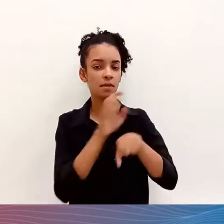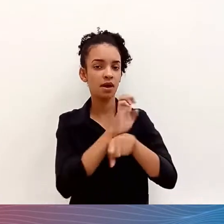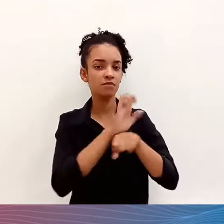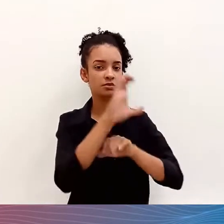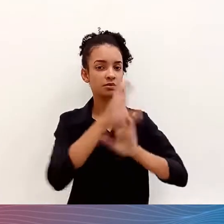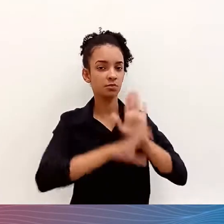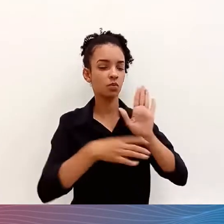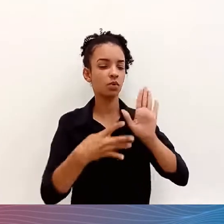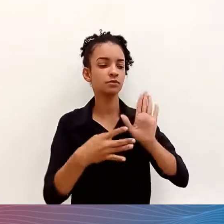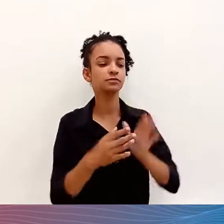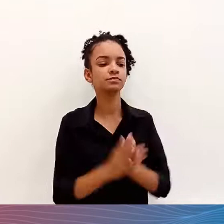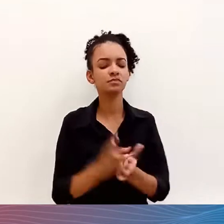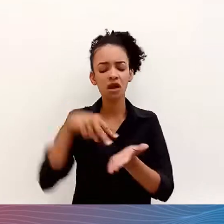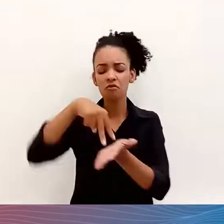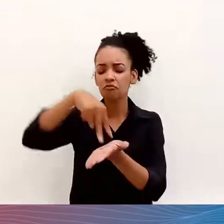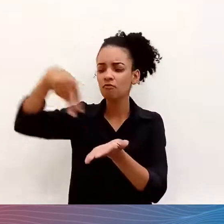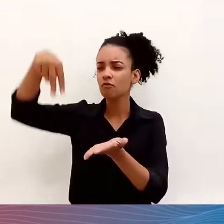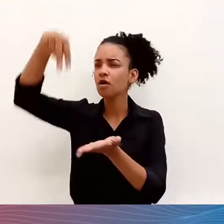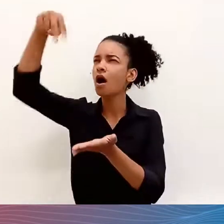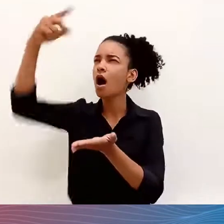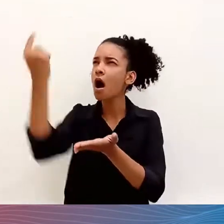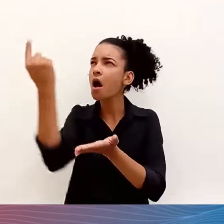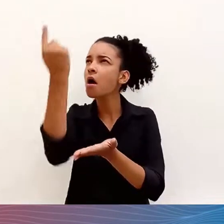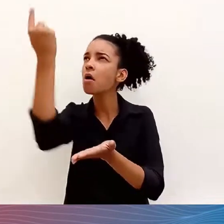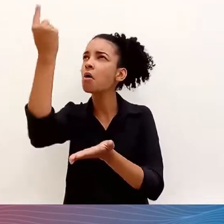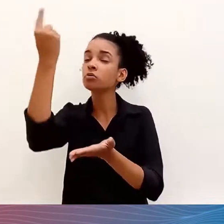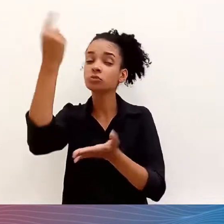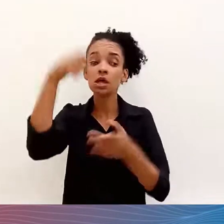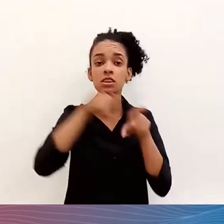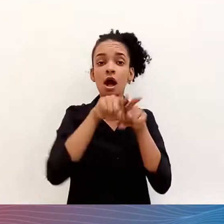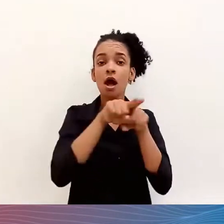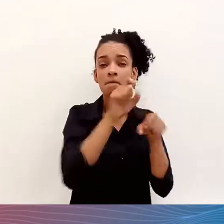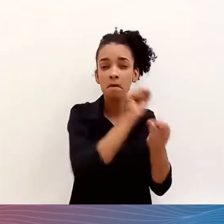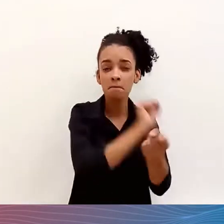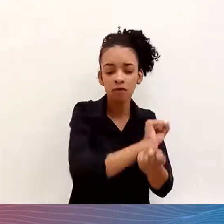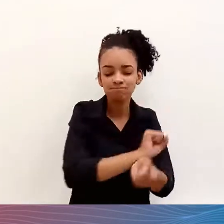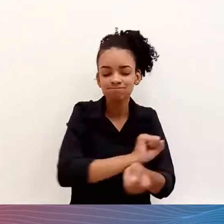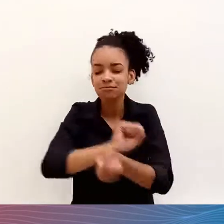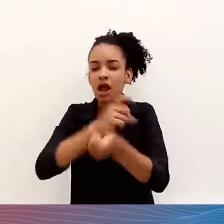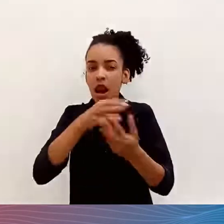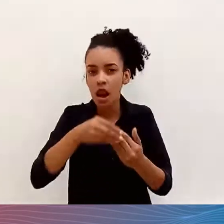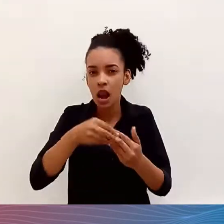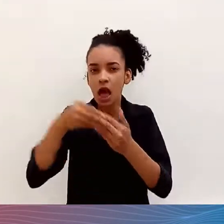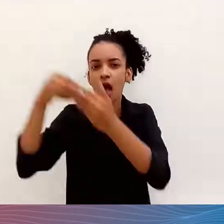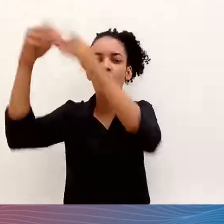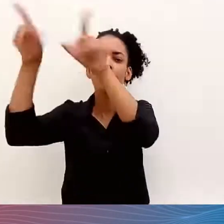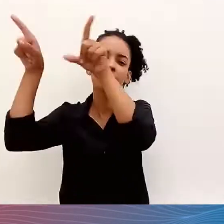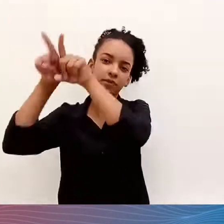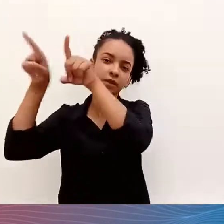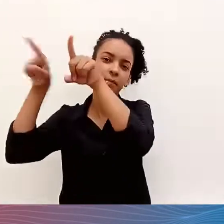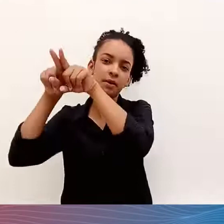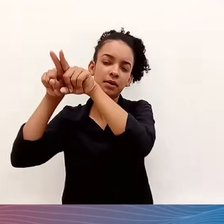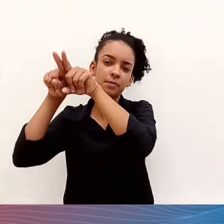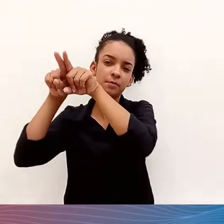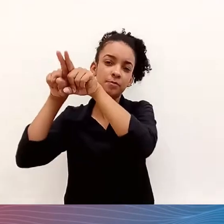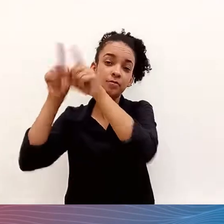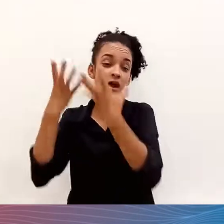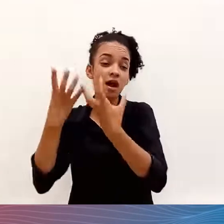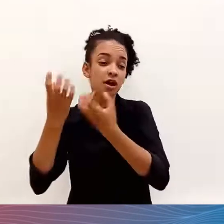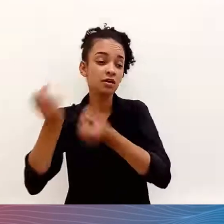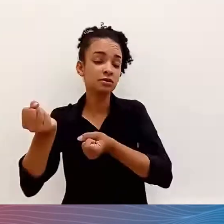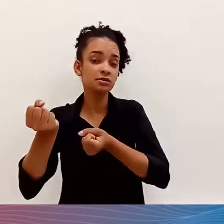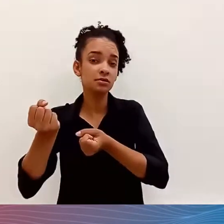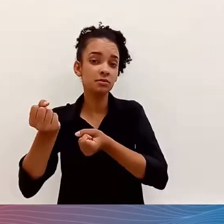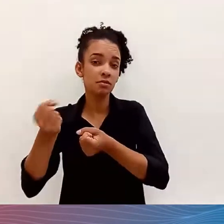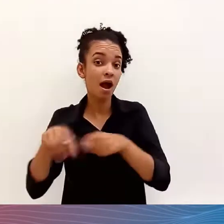recebeste homens por dádivas, até mesmo rebeldes, para que o Senhor Deus habite